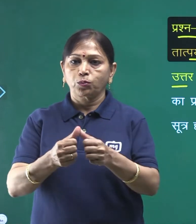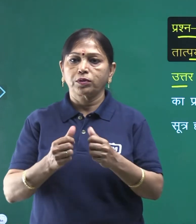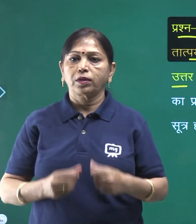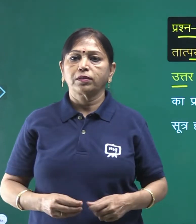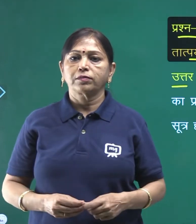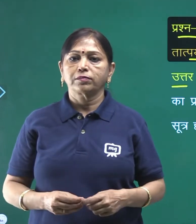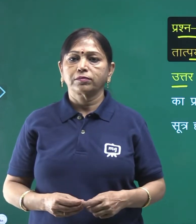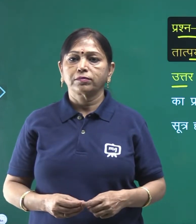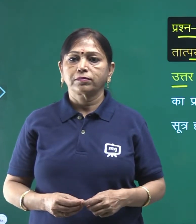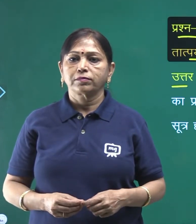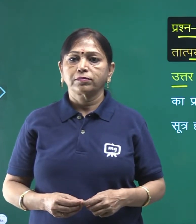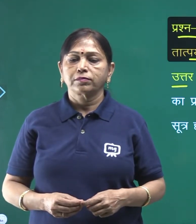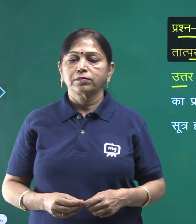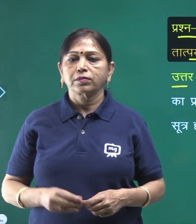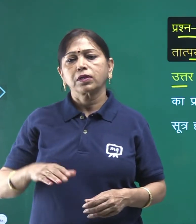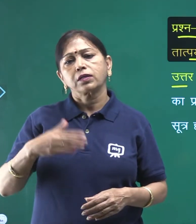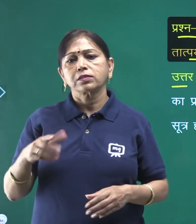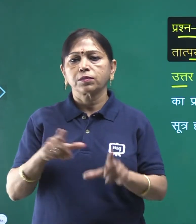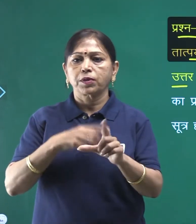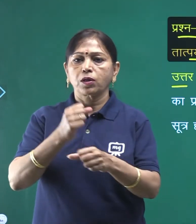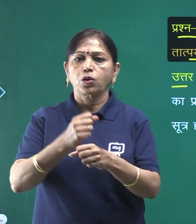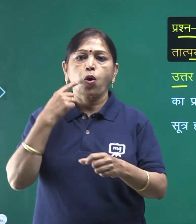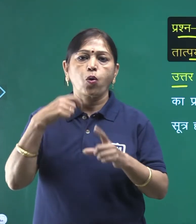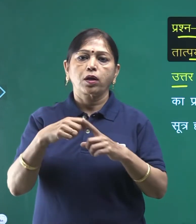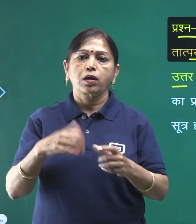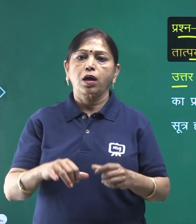उत्तर, किसी यौगिक का